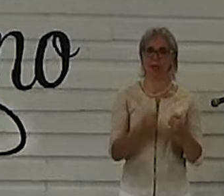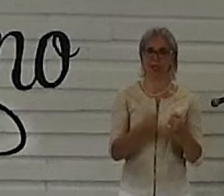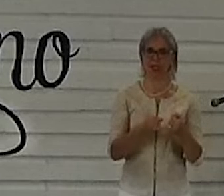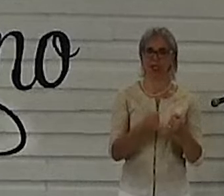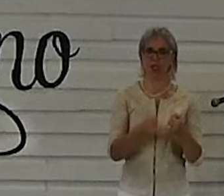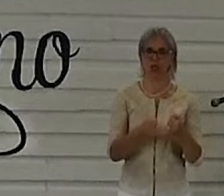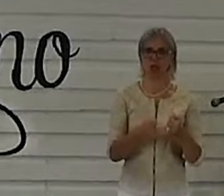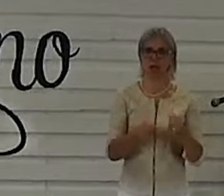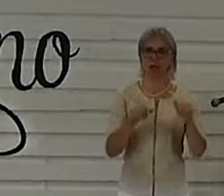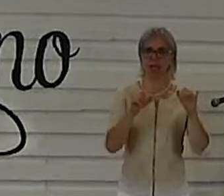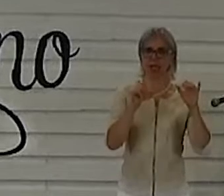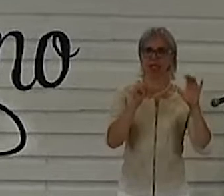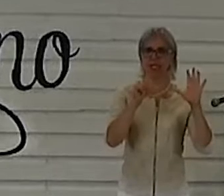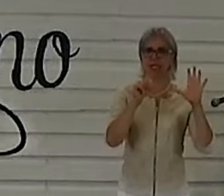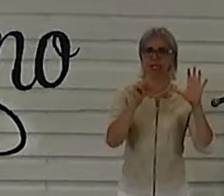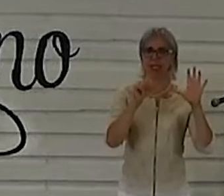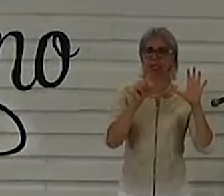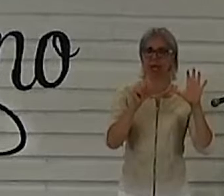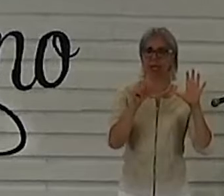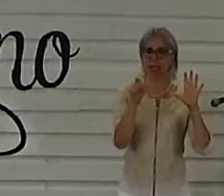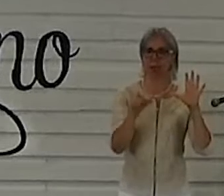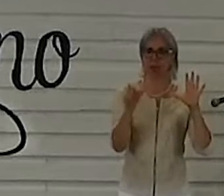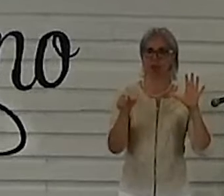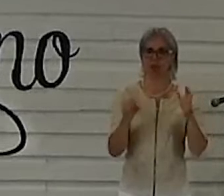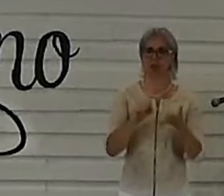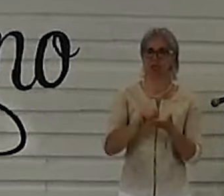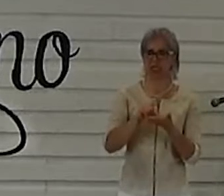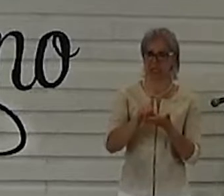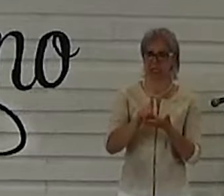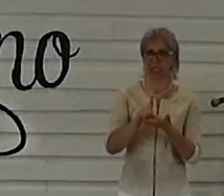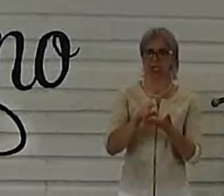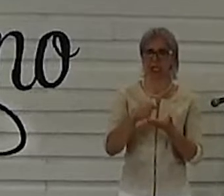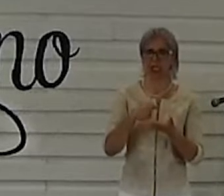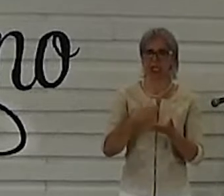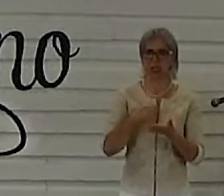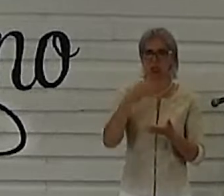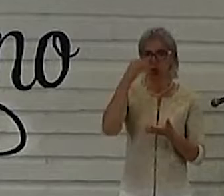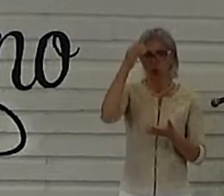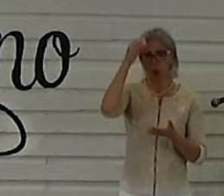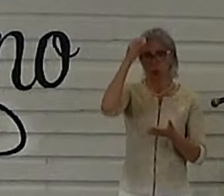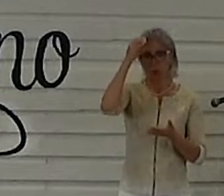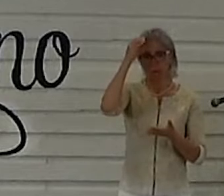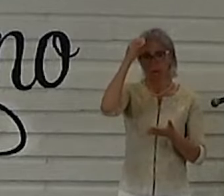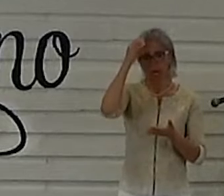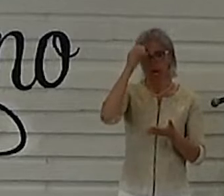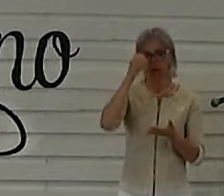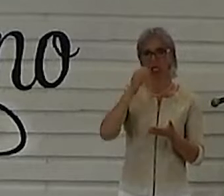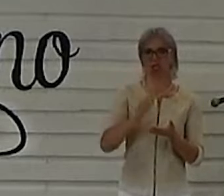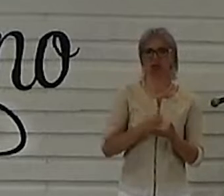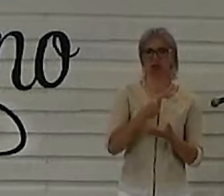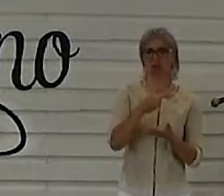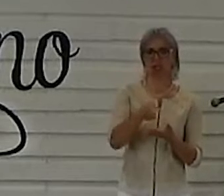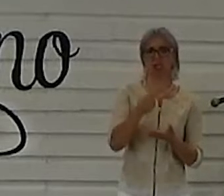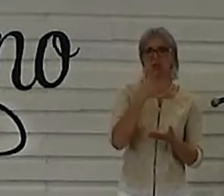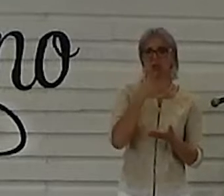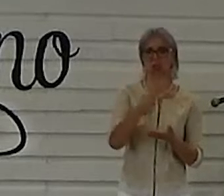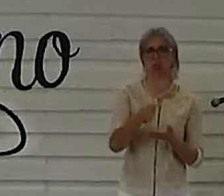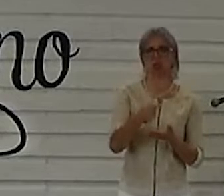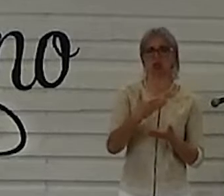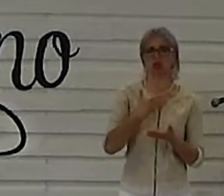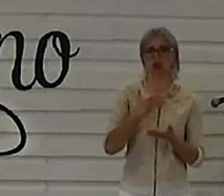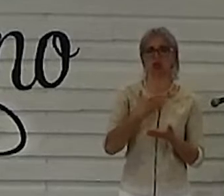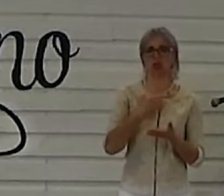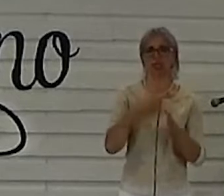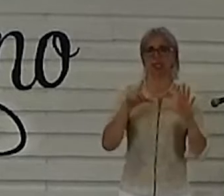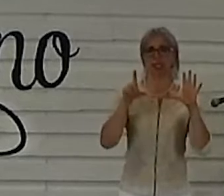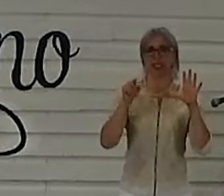Io sono andato in banca, ho detto al direttore della banca: guarda, che io ho 70 persone licenziate, così non hanno problemi,